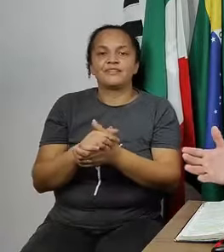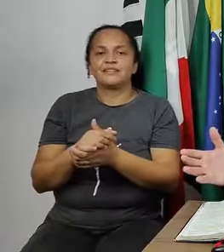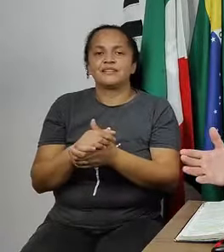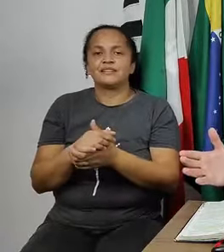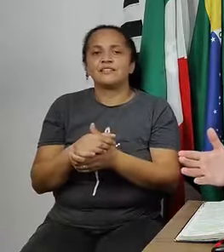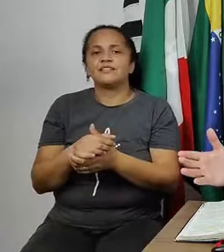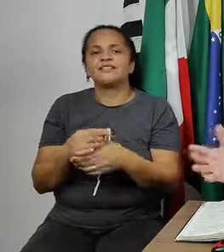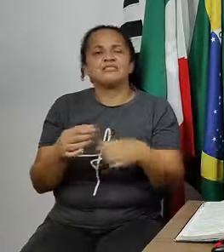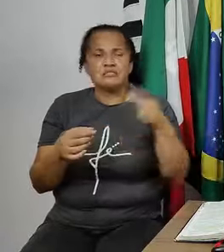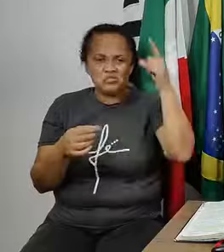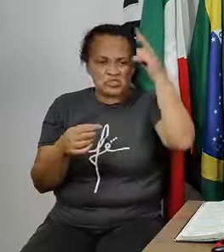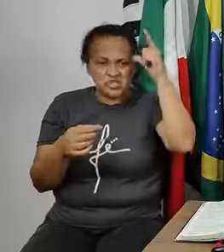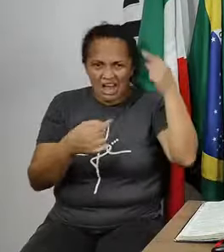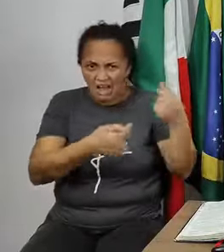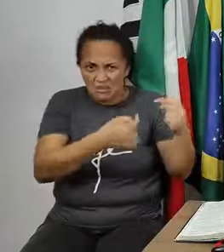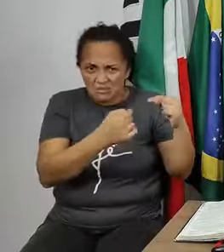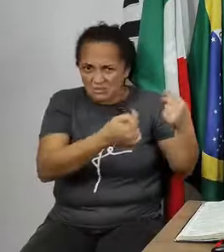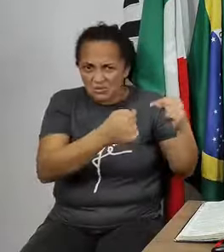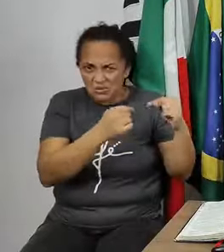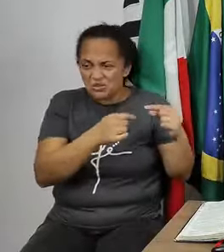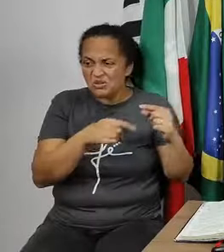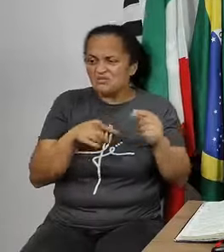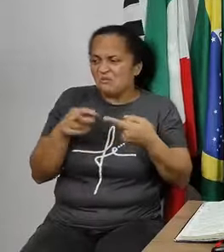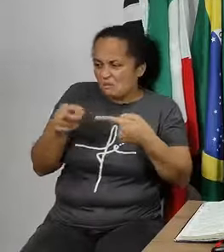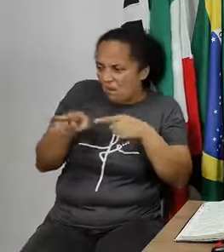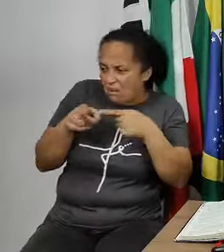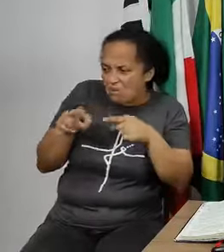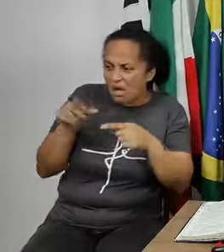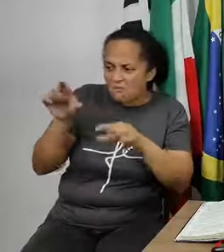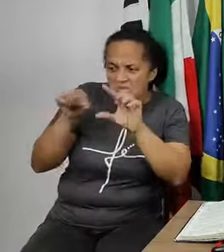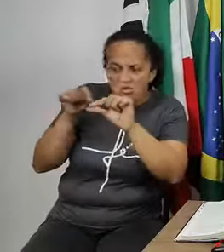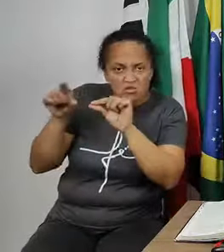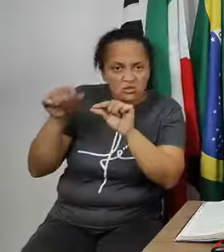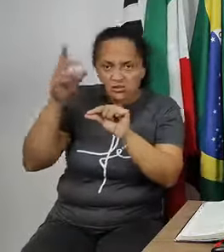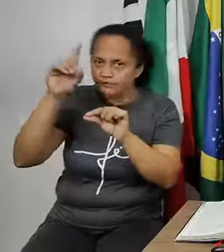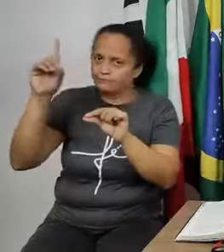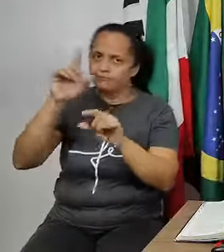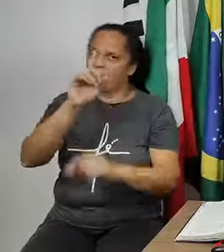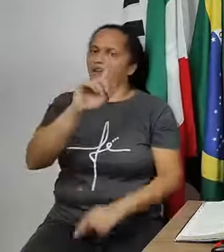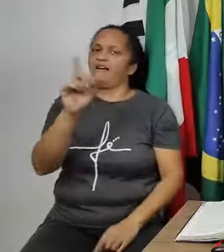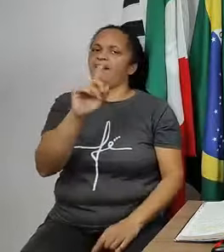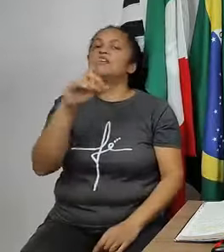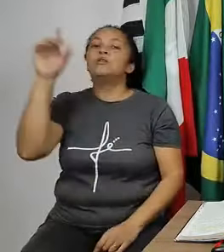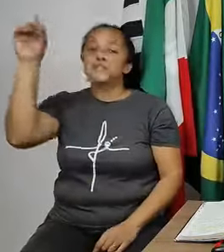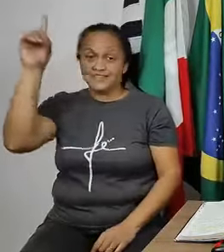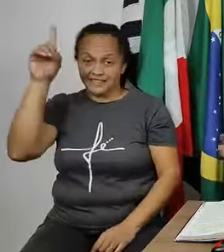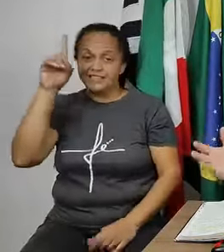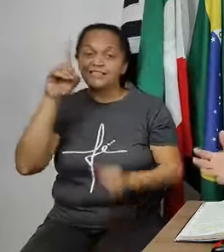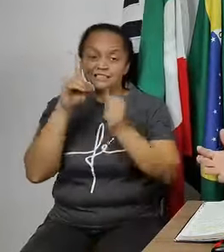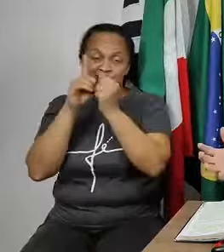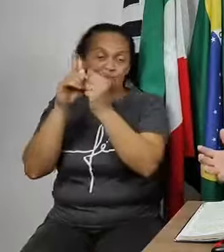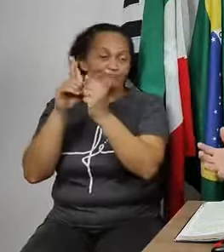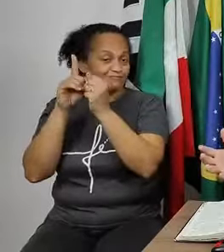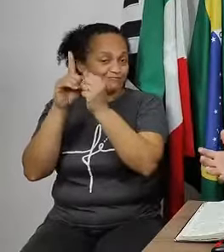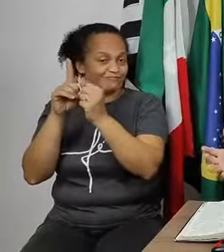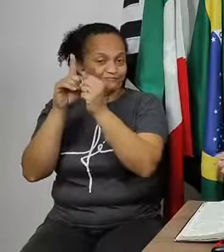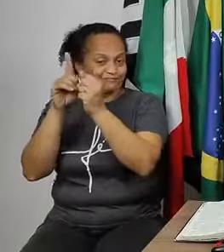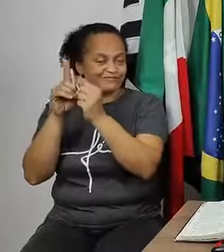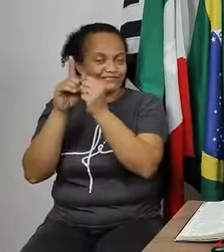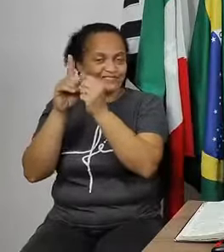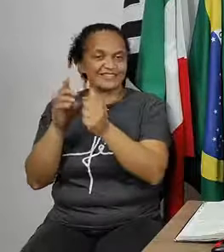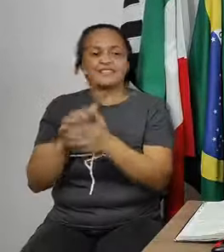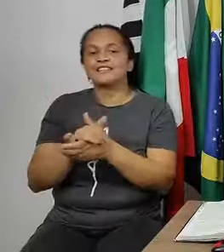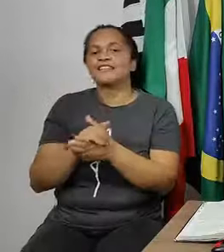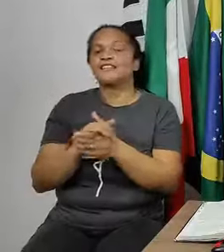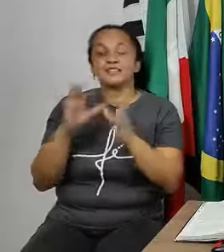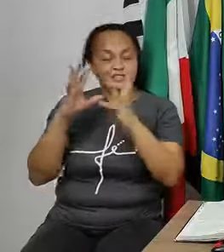tentará acusação contra os escolhidos de Deus? É Deus quem os justifica. Quem os condenará?